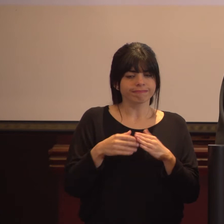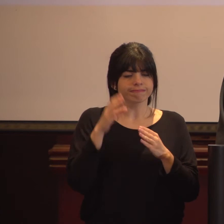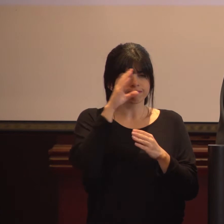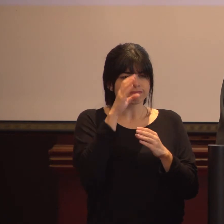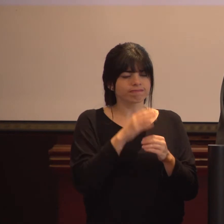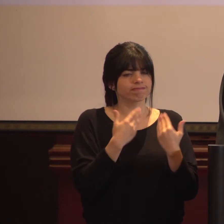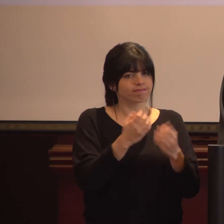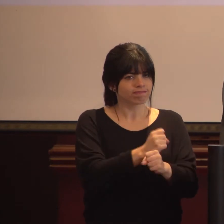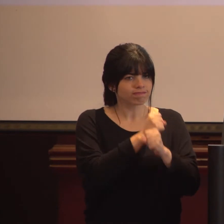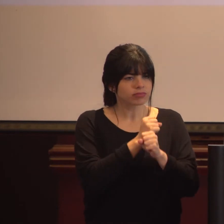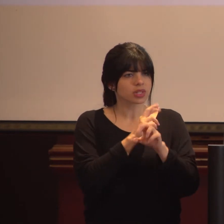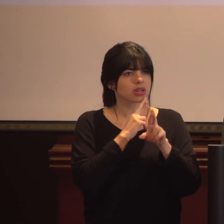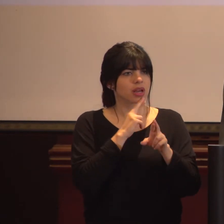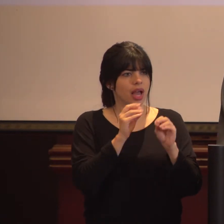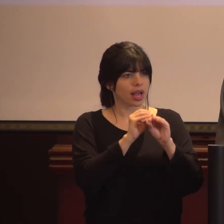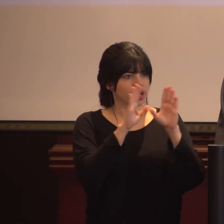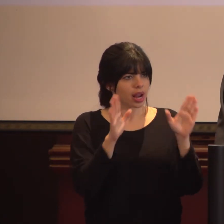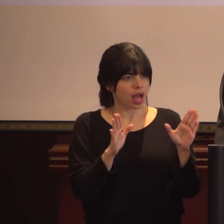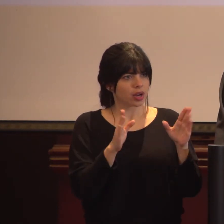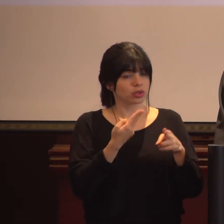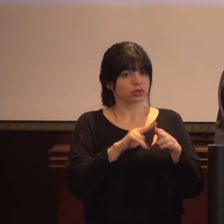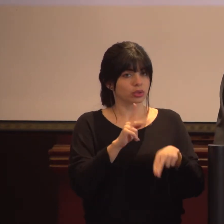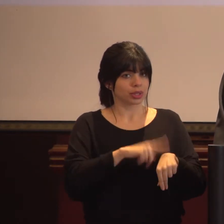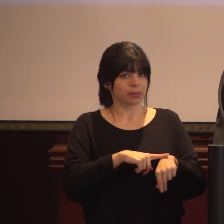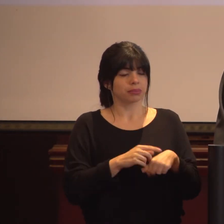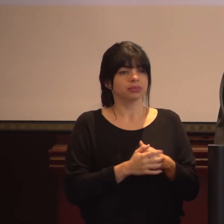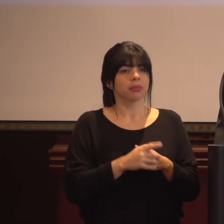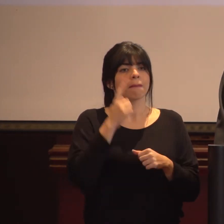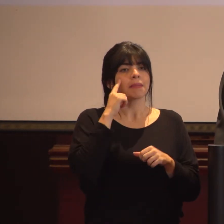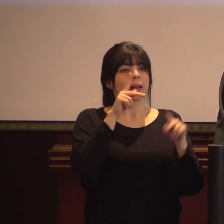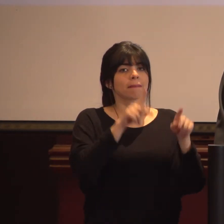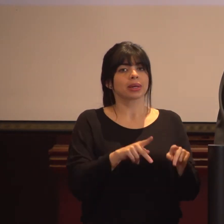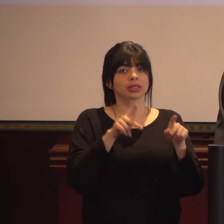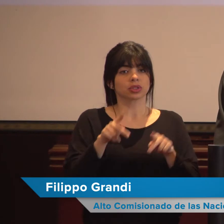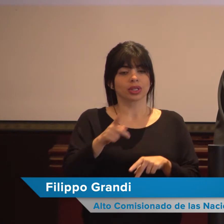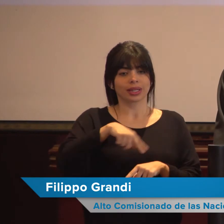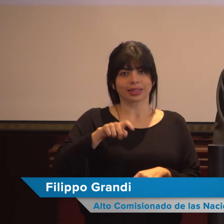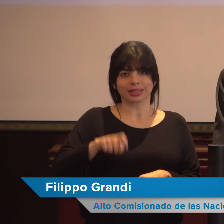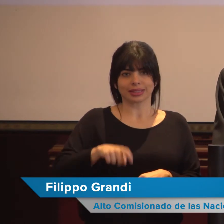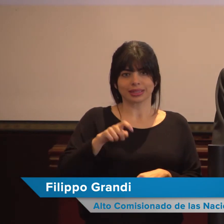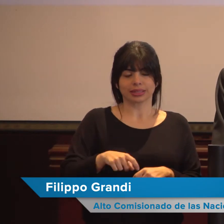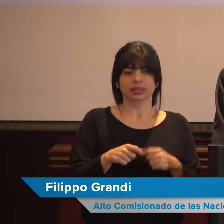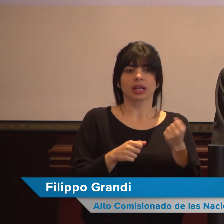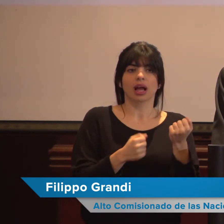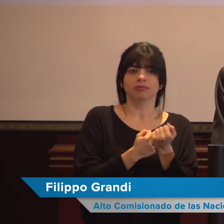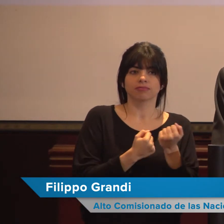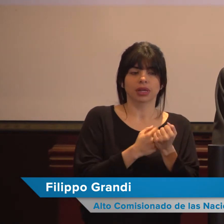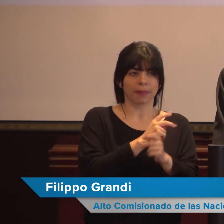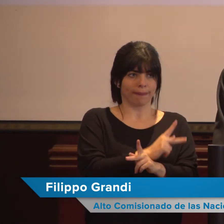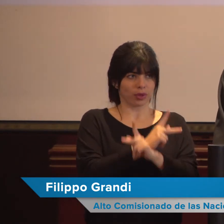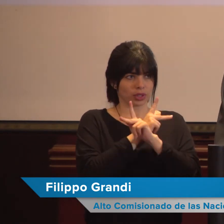asegurar resultados Claro en el corto plazo para las personas necesitadas de asistencia y